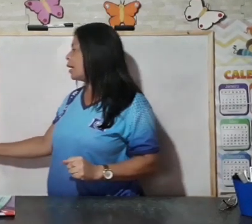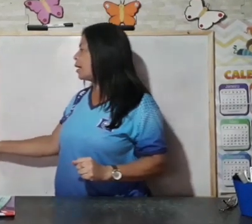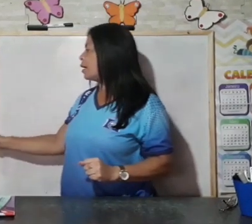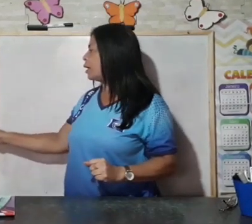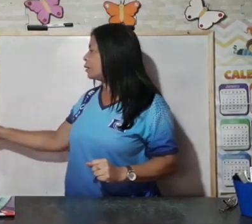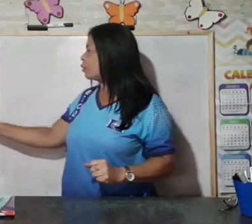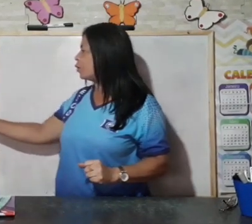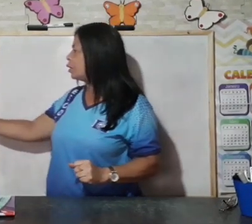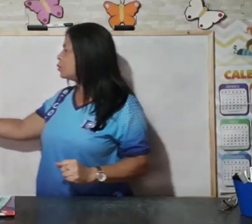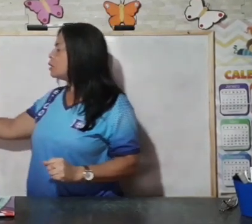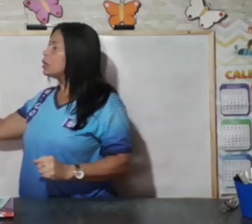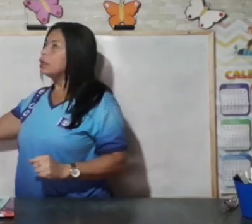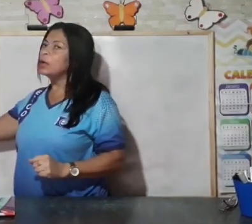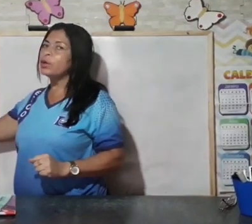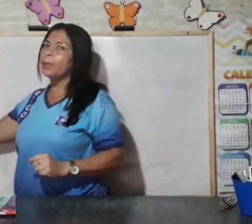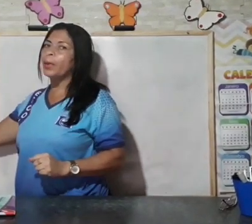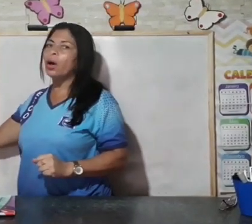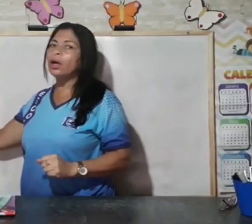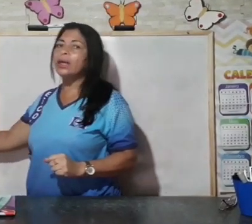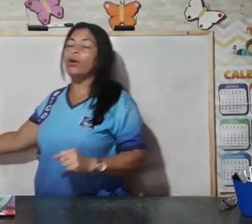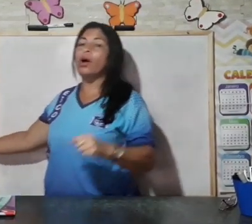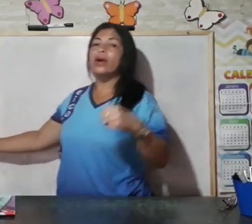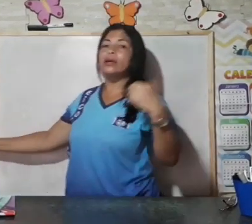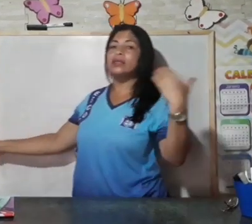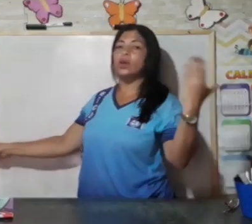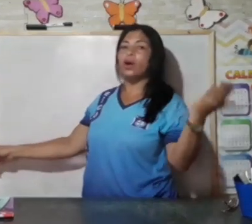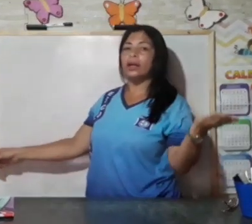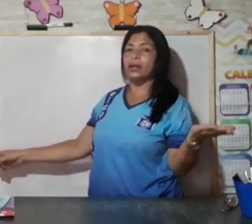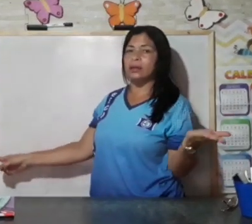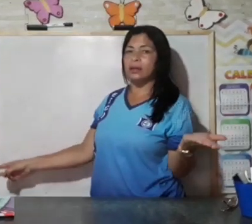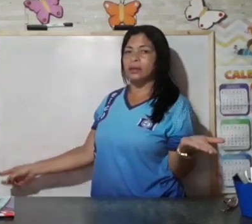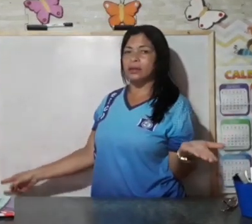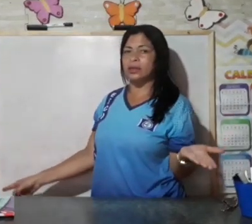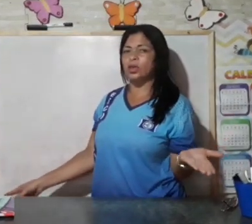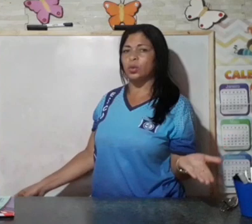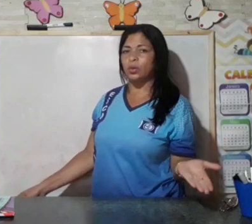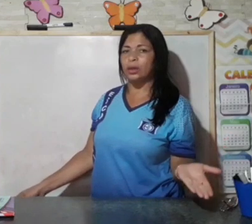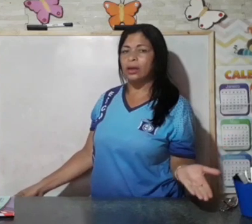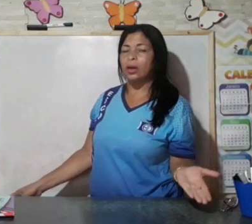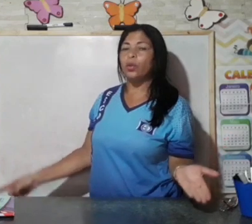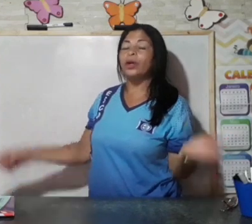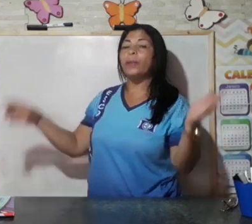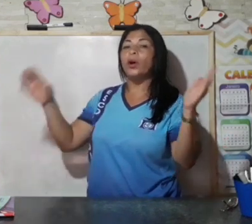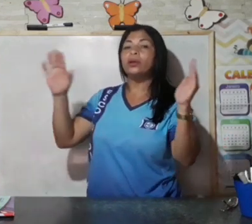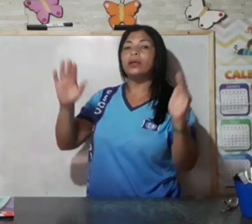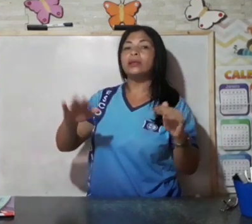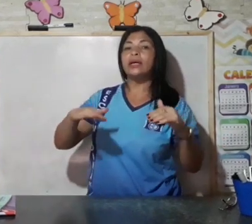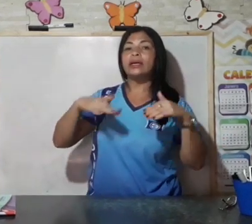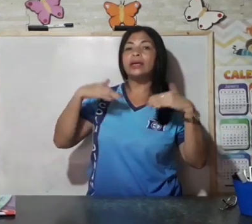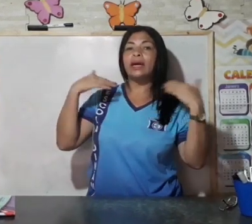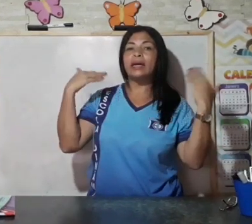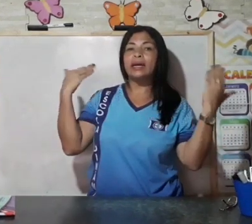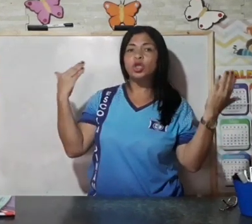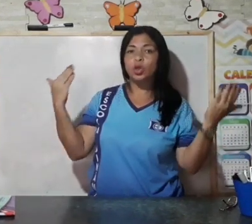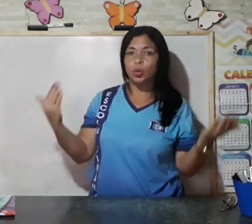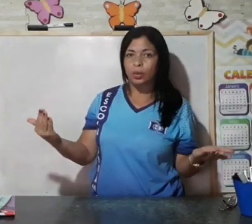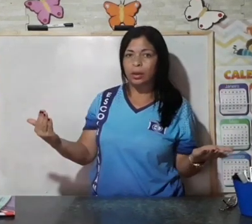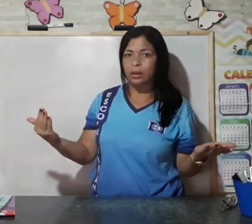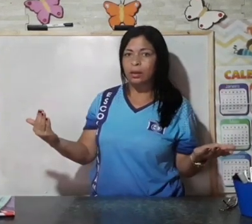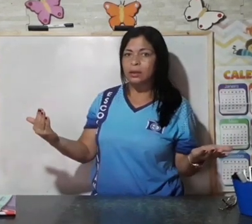estudar, tá vendo? Não importa qual é a escola que a criança estude. O importante é que ela estude,